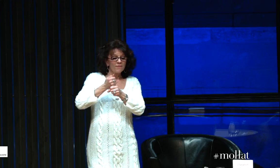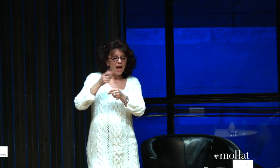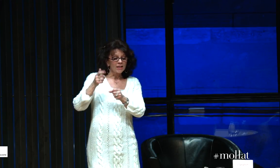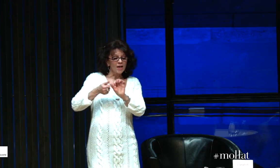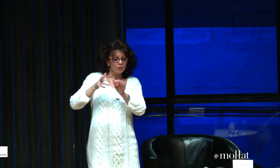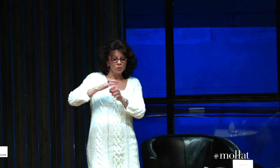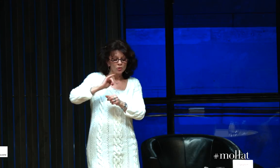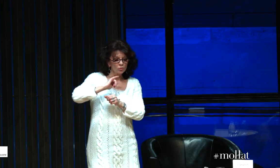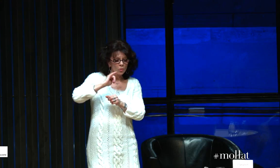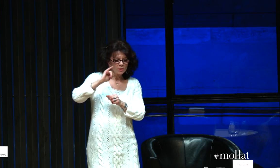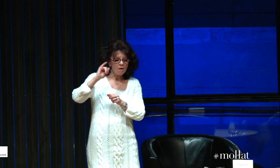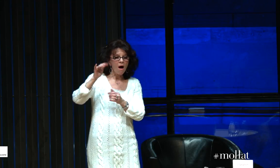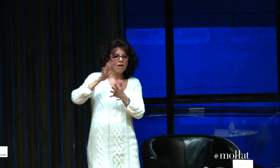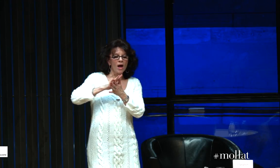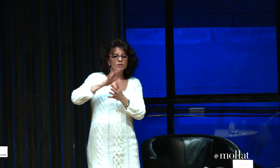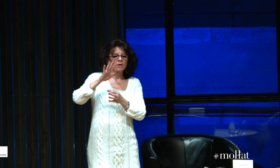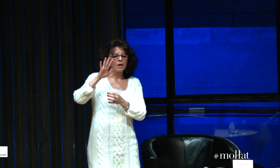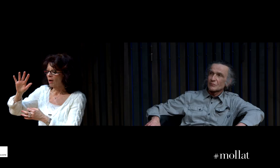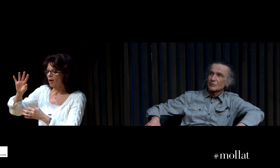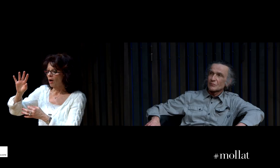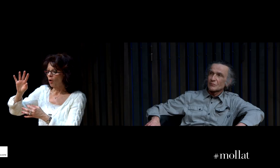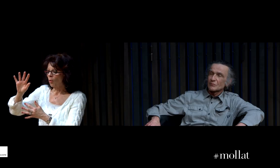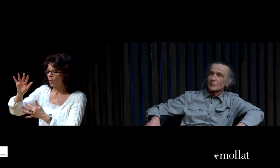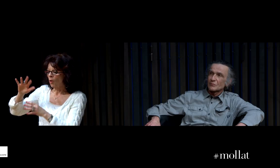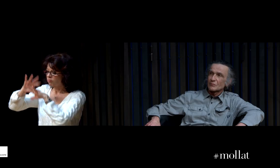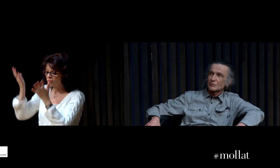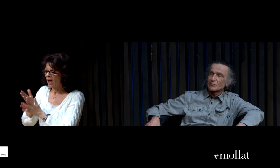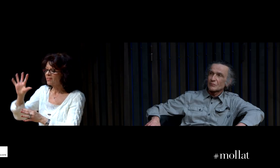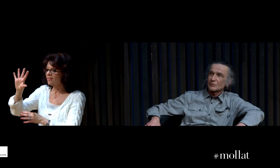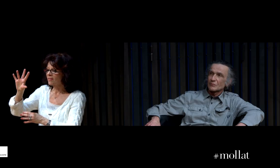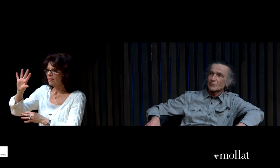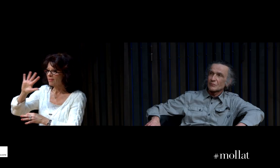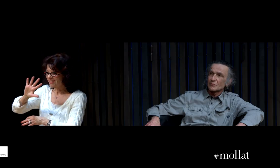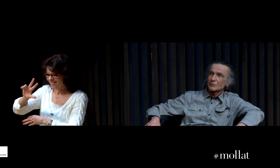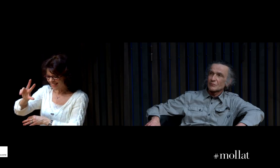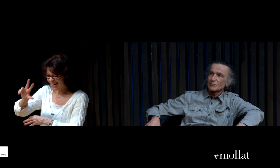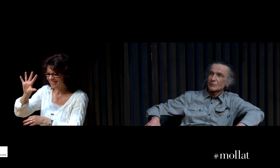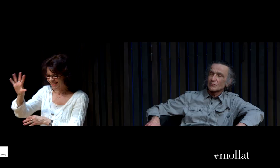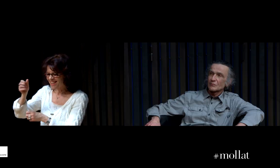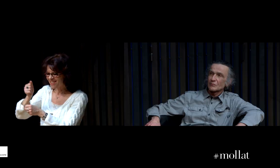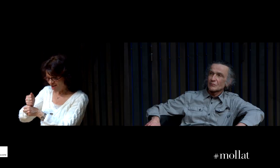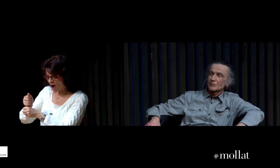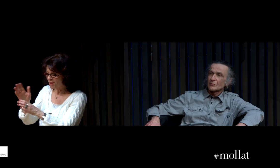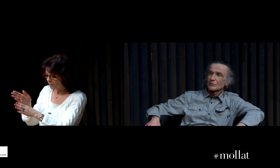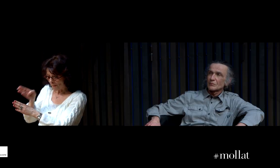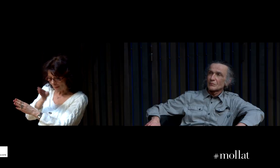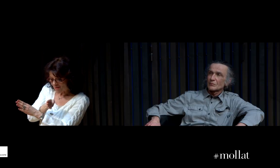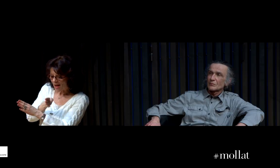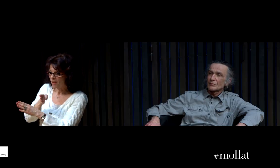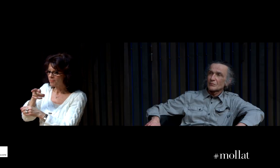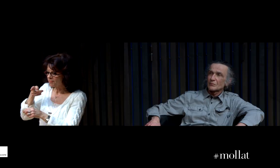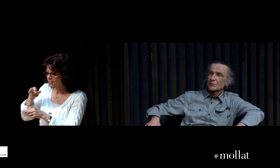été très facile. Je travaillais toujours chez Airbus. Et à l'âge de 35